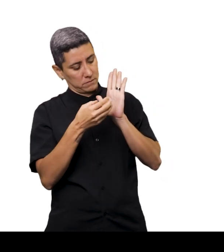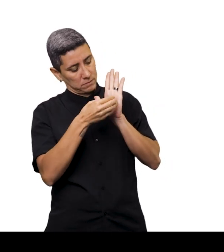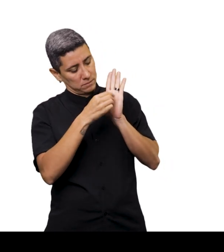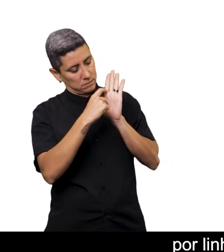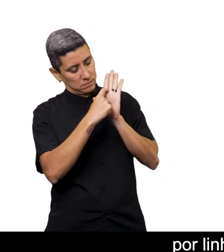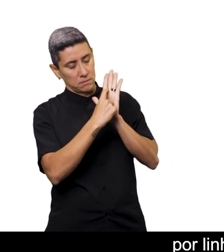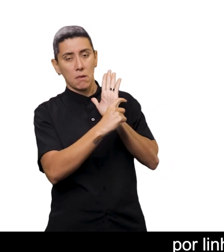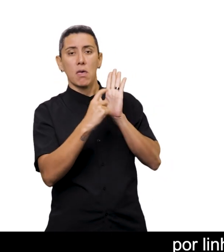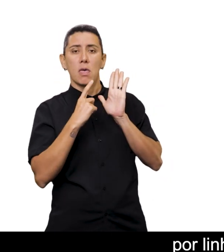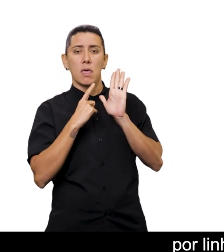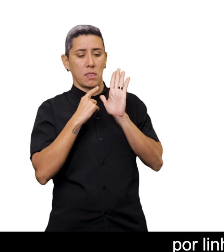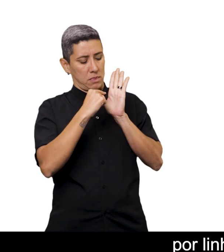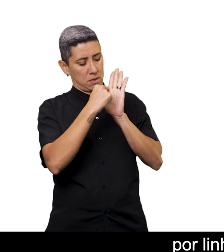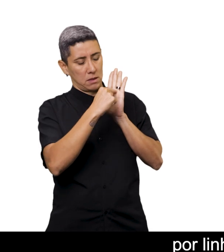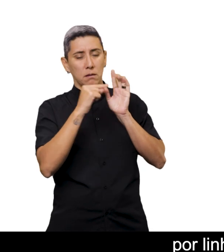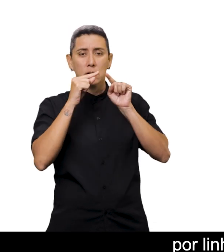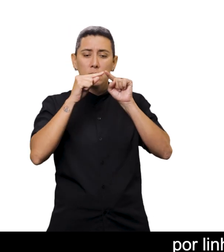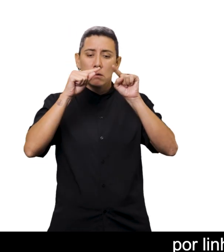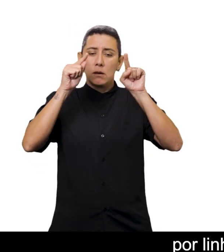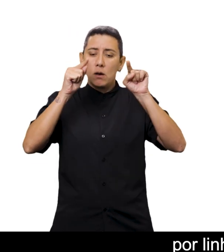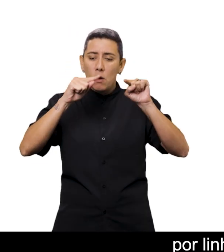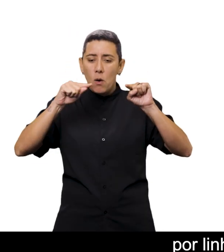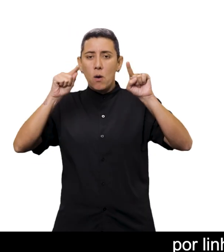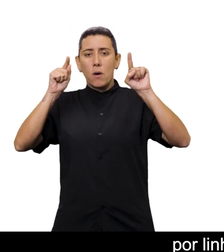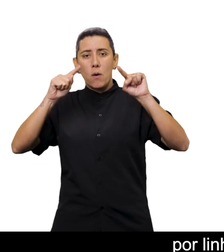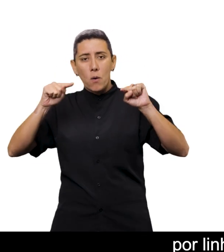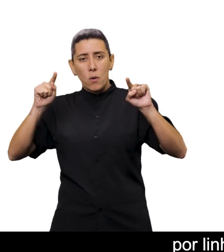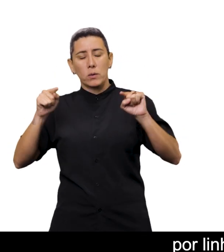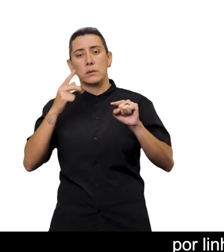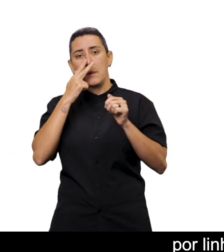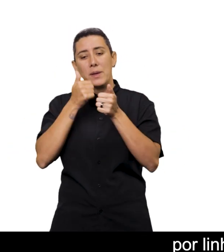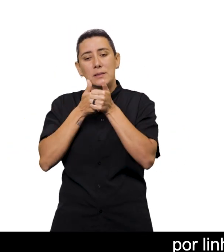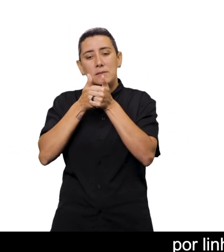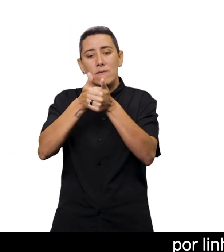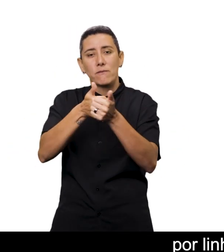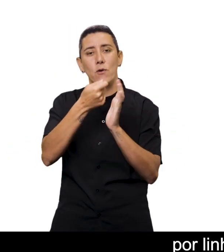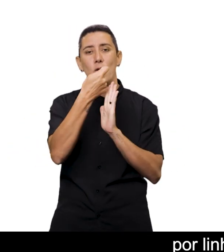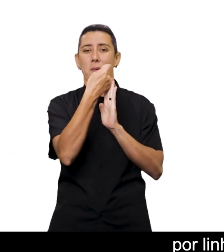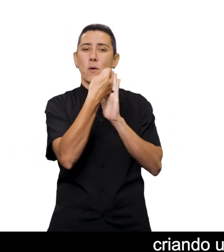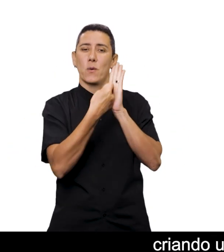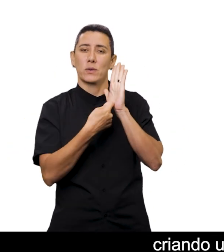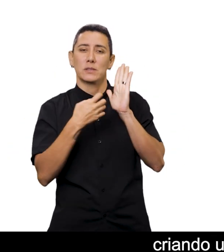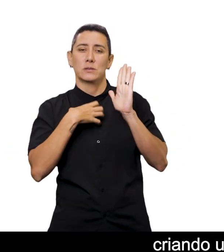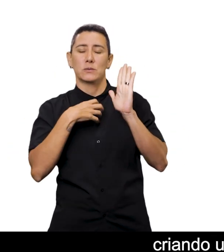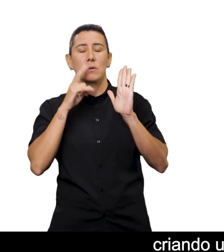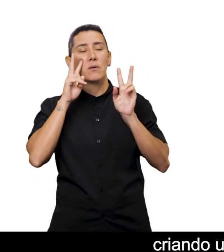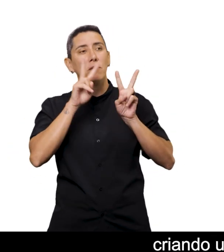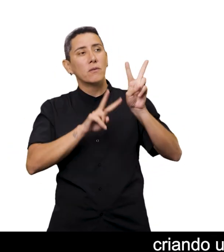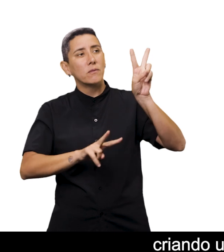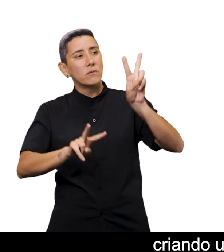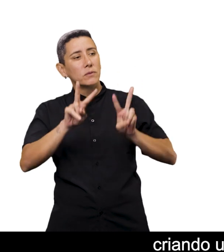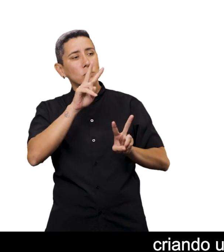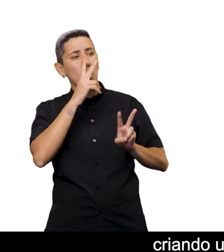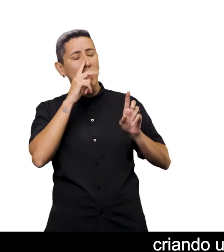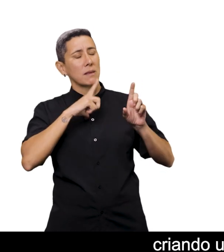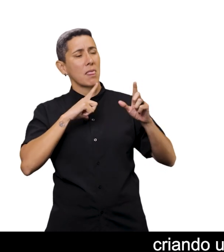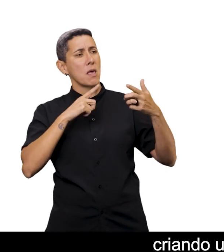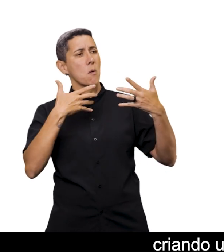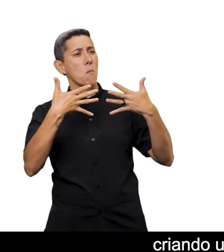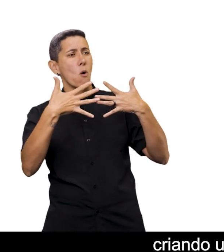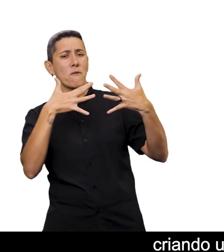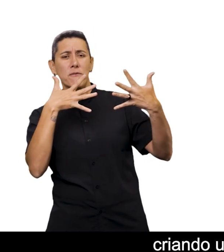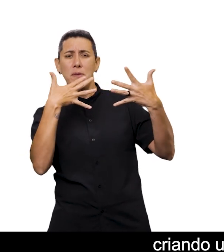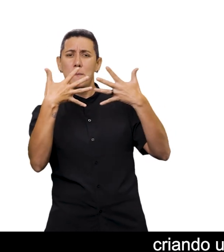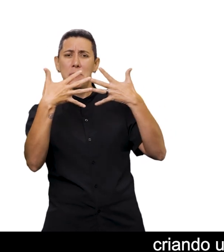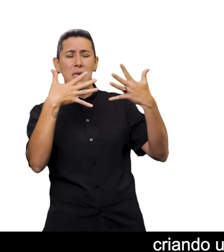e cercadas por linhas onduladas concêntricas, que seguem o formato do texto, criando o efeito visual de